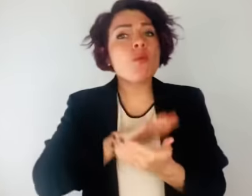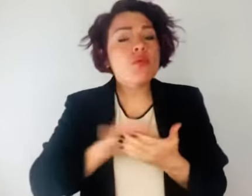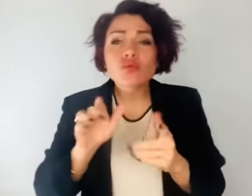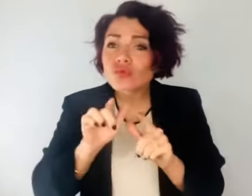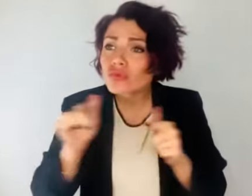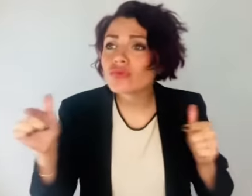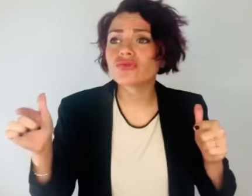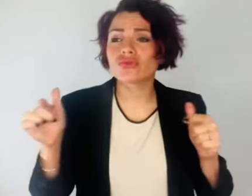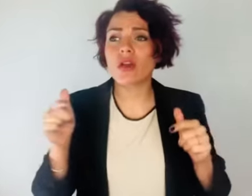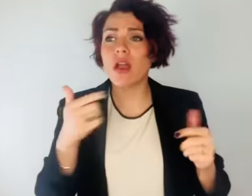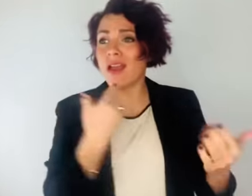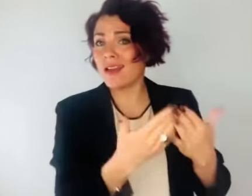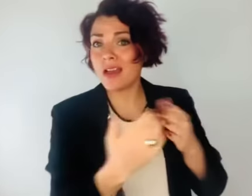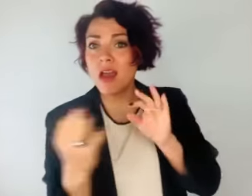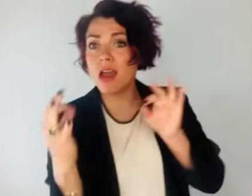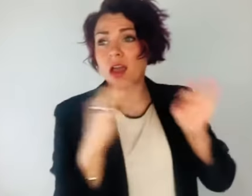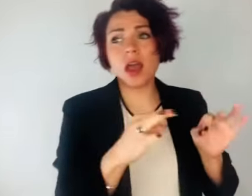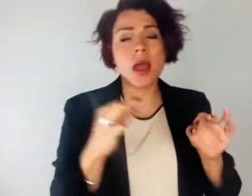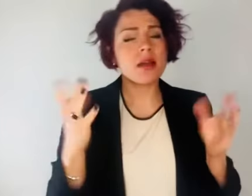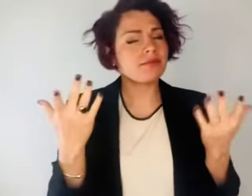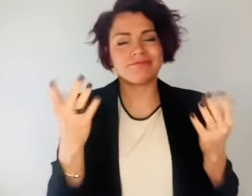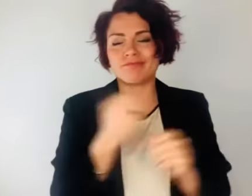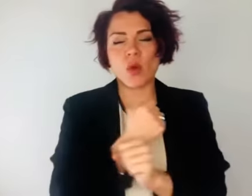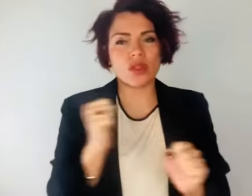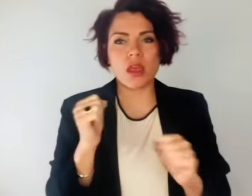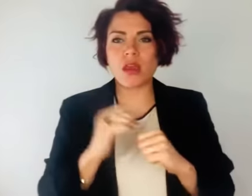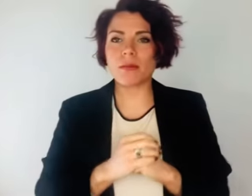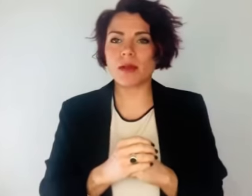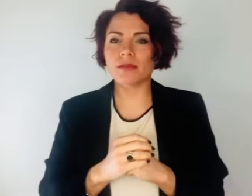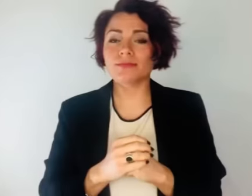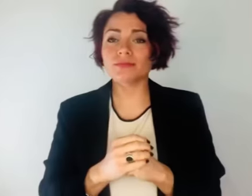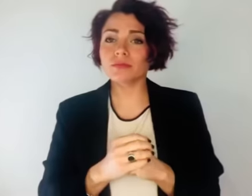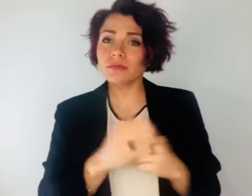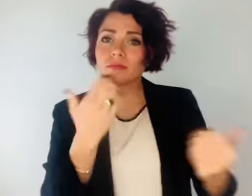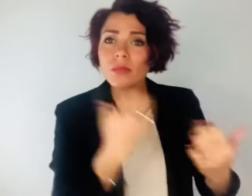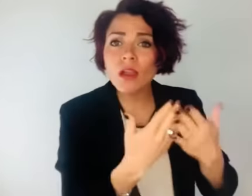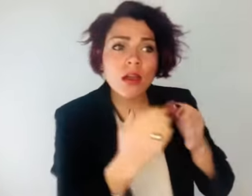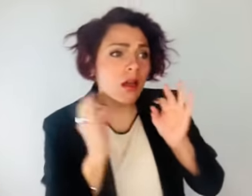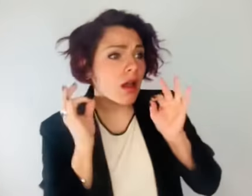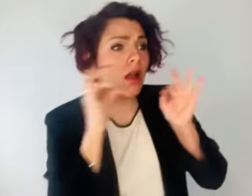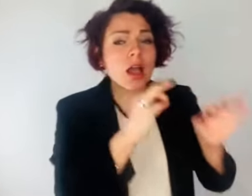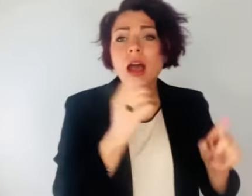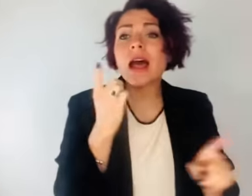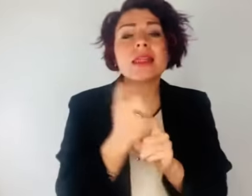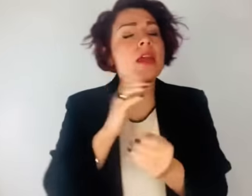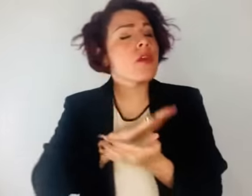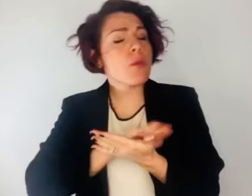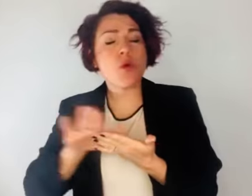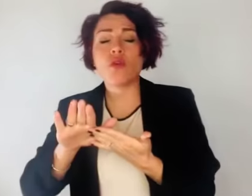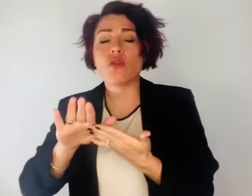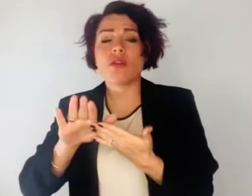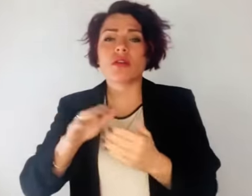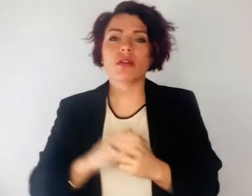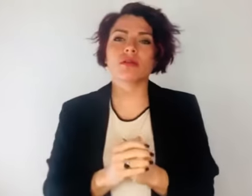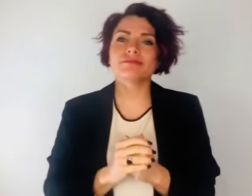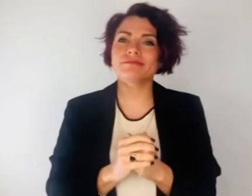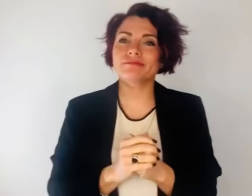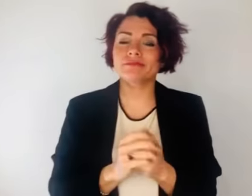avvicinarti al signore sei in puro non puoi avvicinarti al signore perché per avvicinarsi al signore occorre